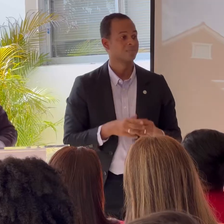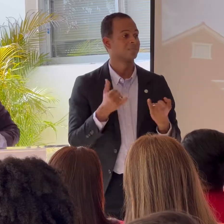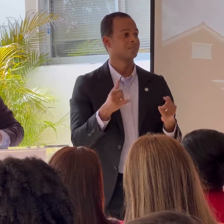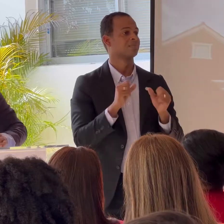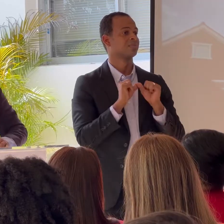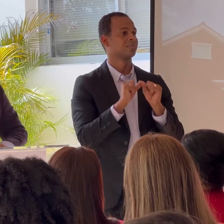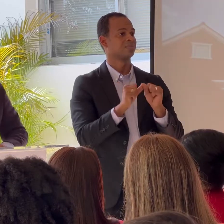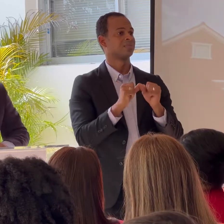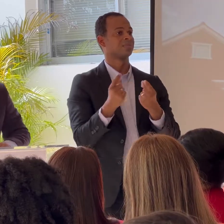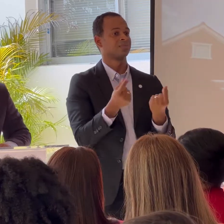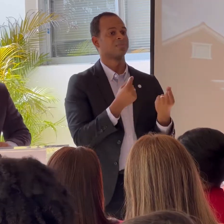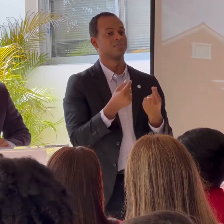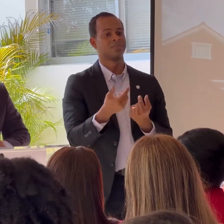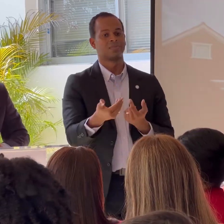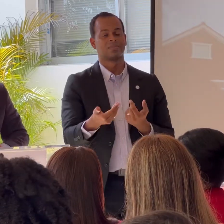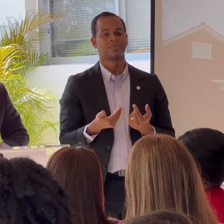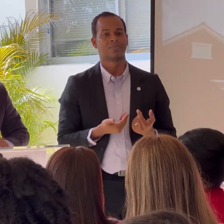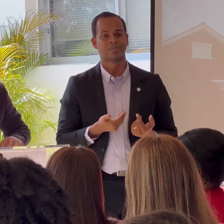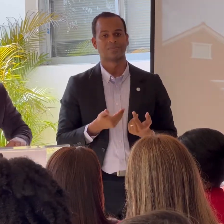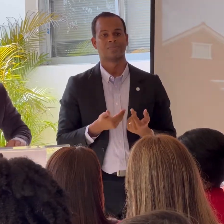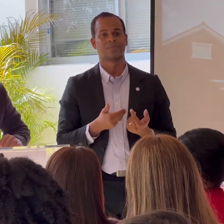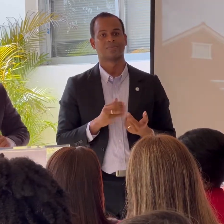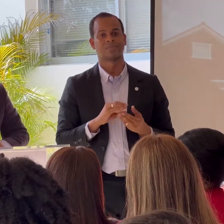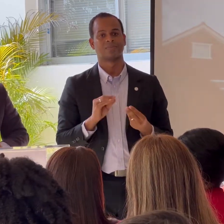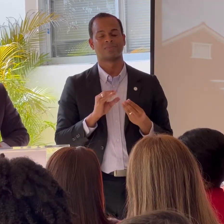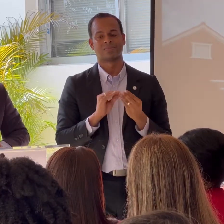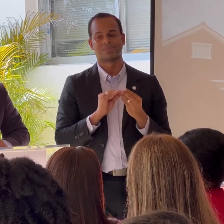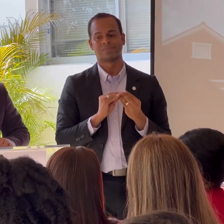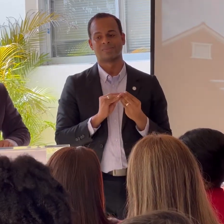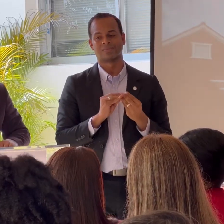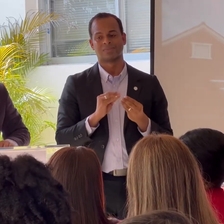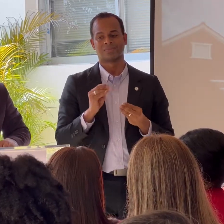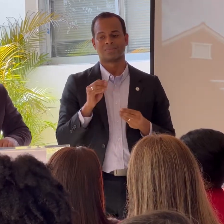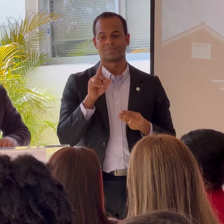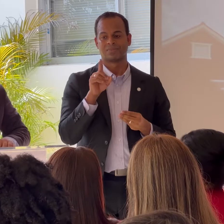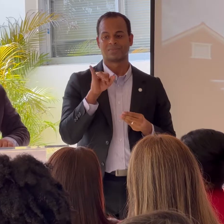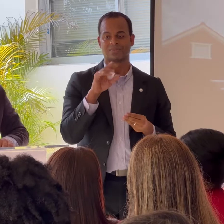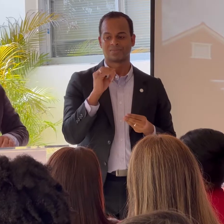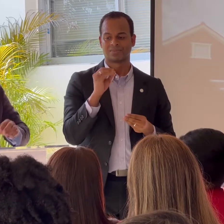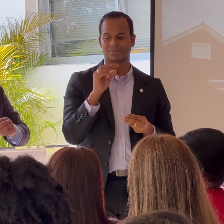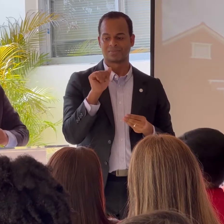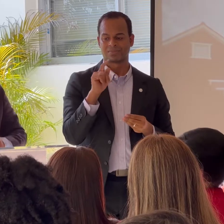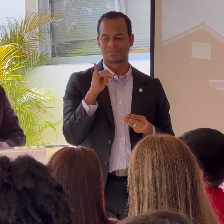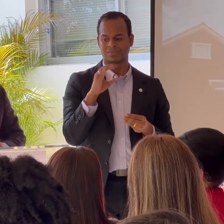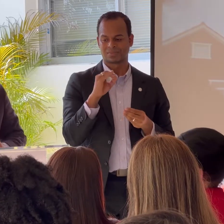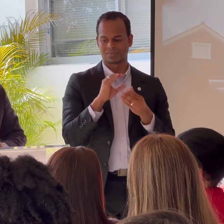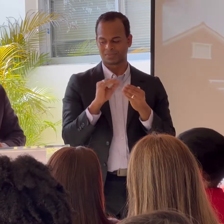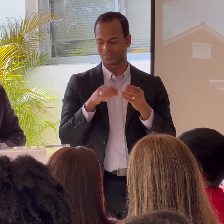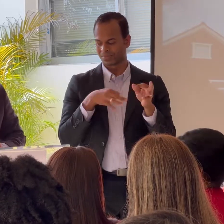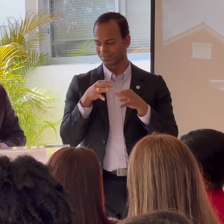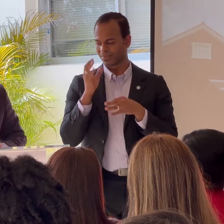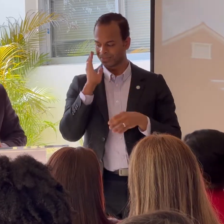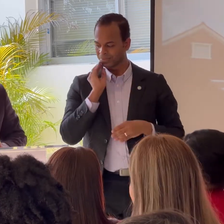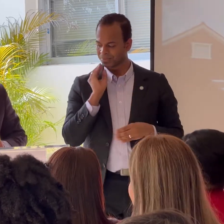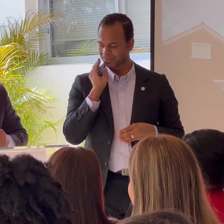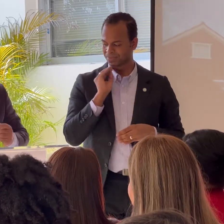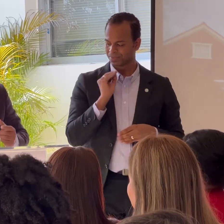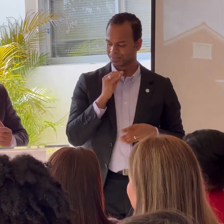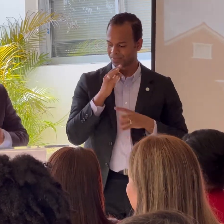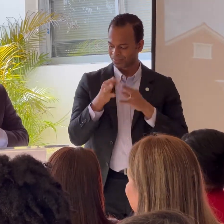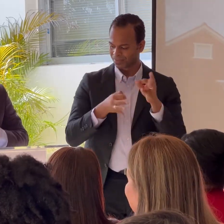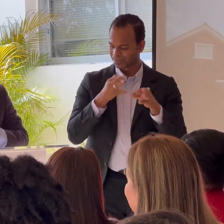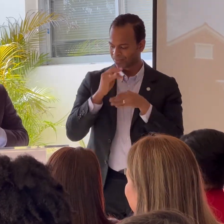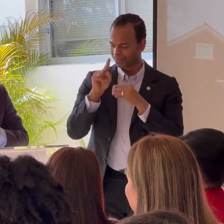Vamos a continuar nuestra actividad ahora invitando al podio al pastor Diego Astacio, quien nos hablará de su experiencia